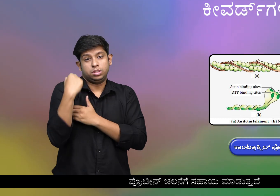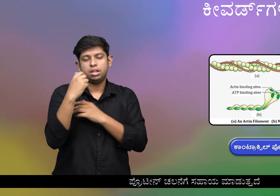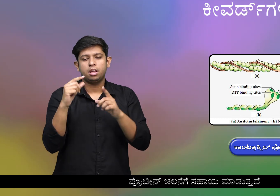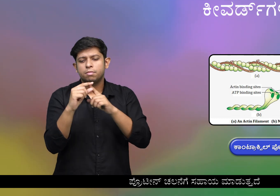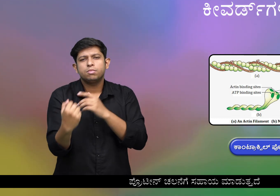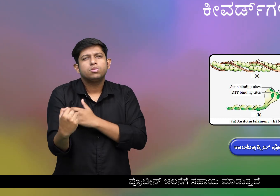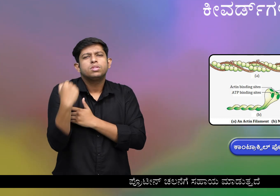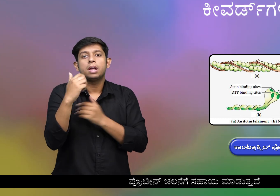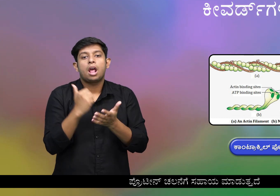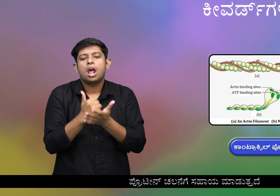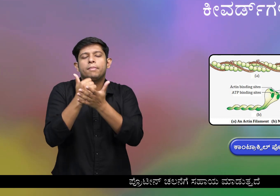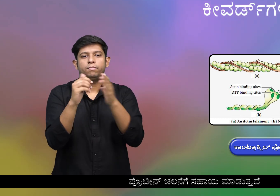ಪ್ರೋಟೀನ್ ಚಲನೆಗೆ ಸಹಾಯ ಮಾಡುತ್ತದೆ,